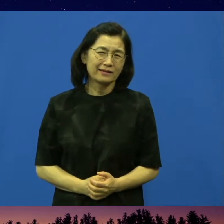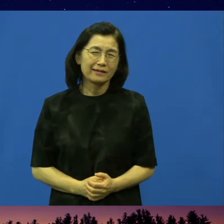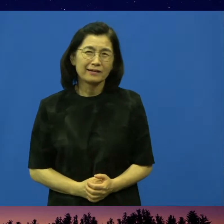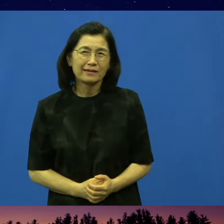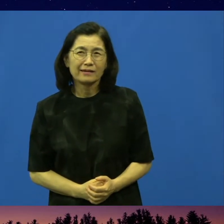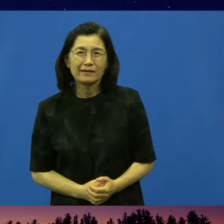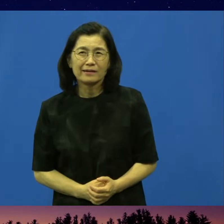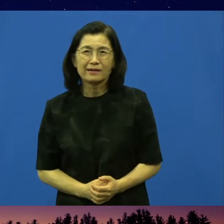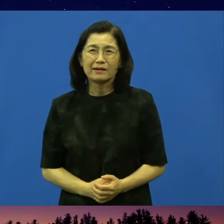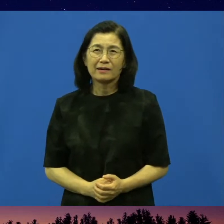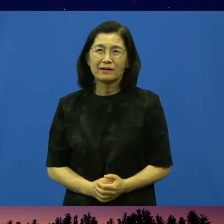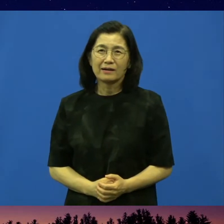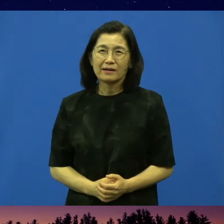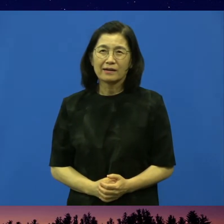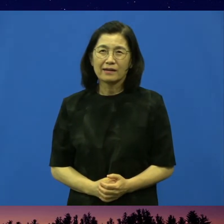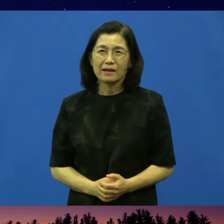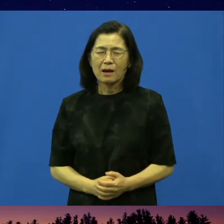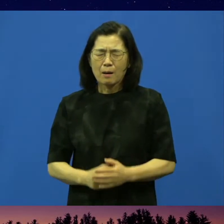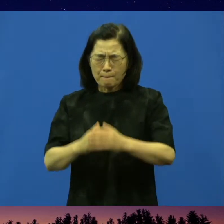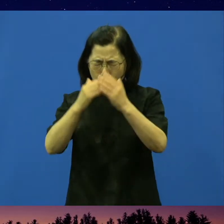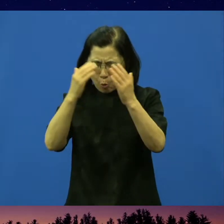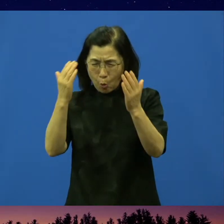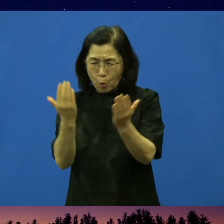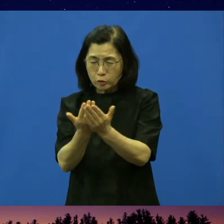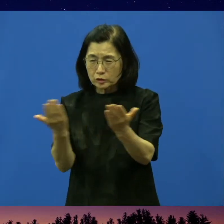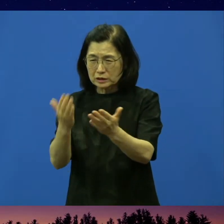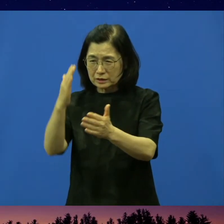모든 걸 하나님께 맡긴다는 게 쉬운 게 아니라는 거예요.